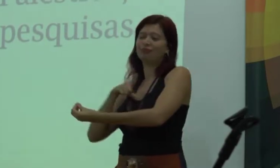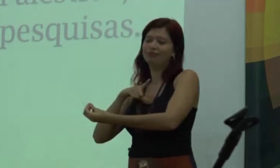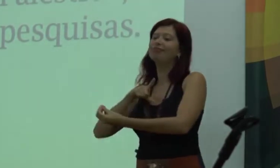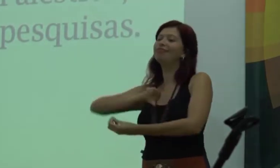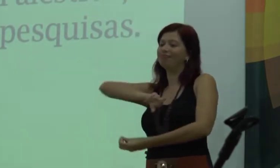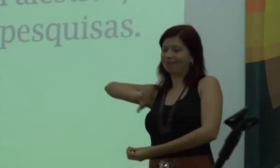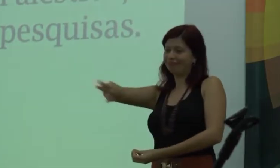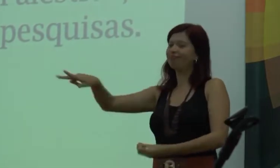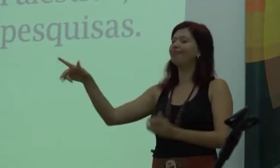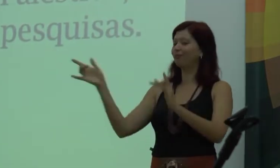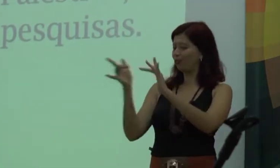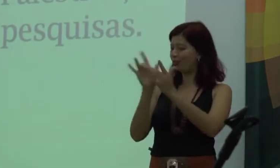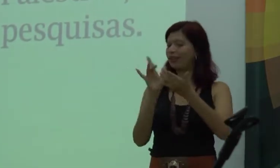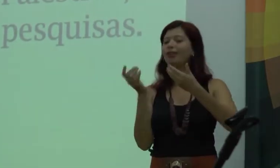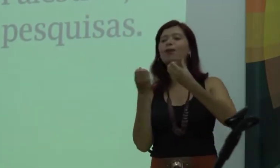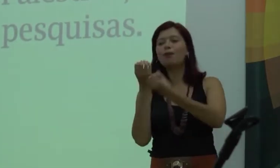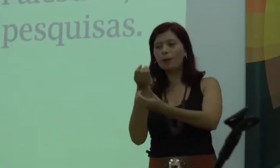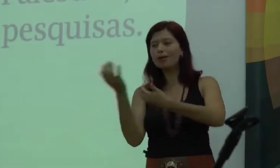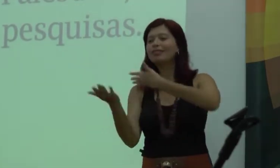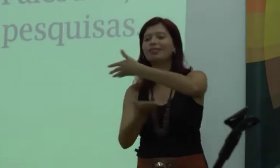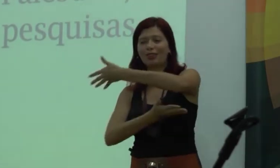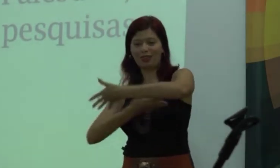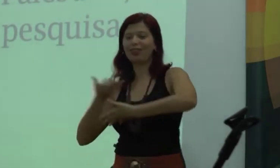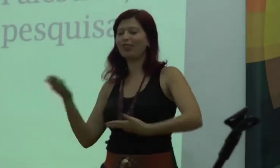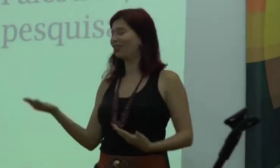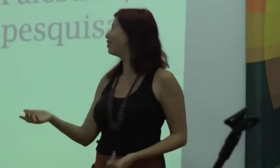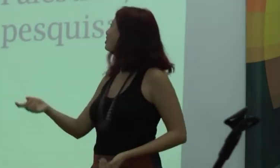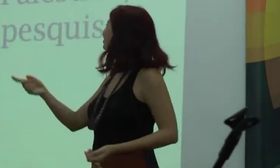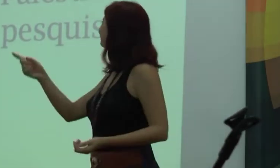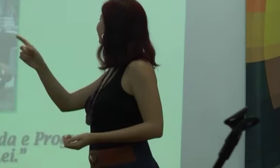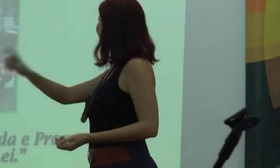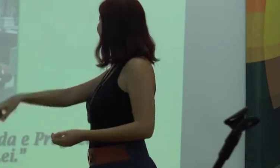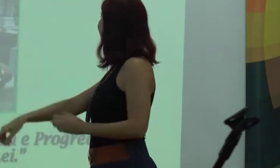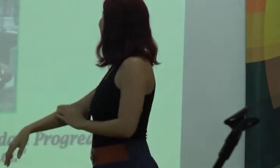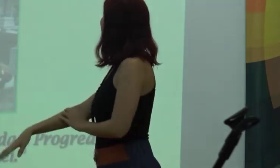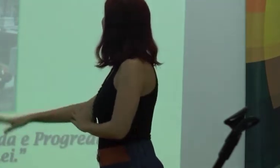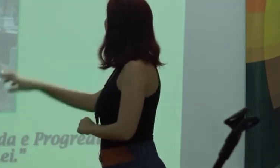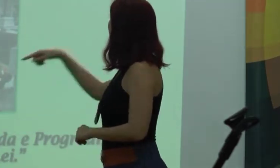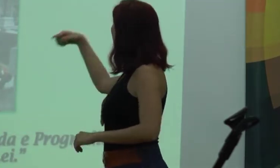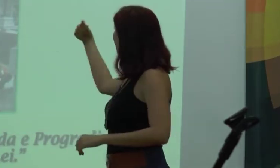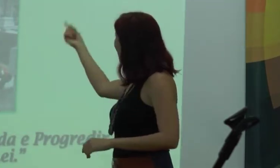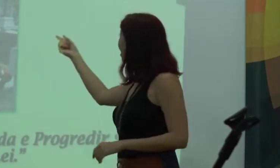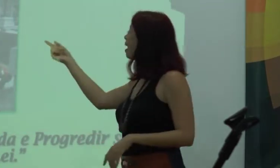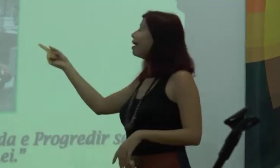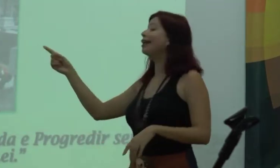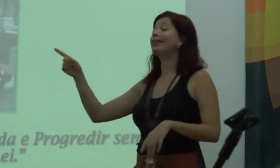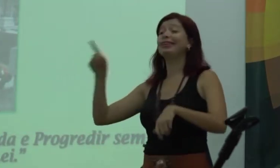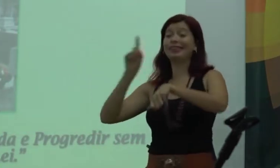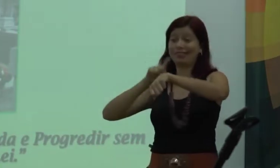sozinho, foi a espiritualidade superior que foram passando essas informações.